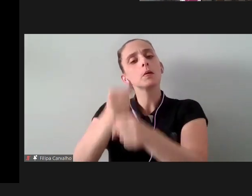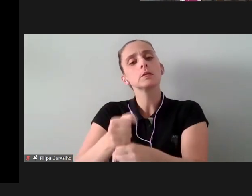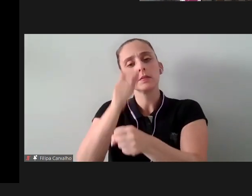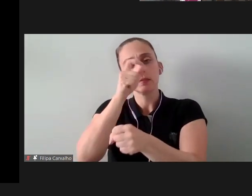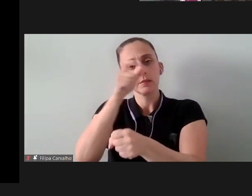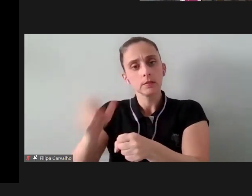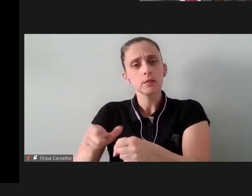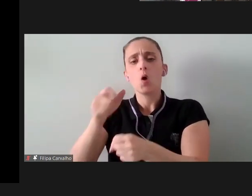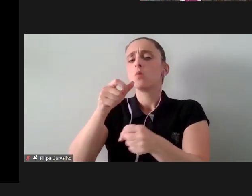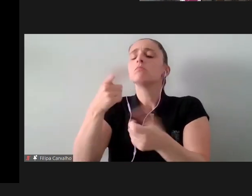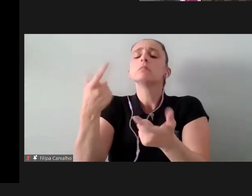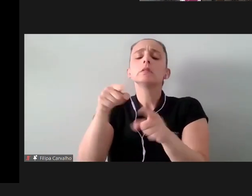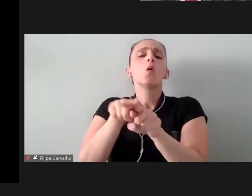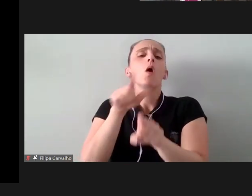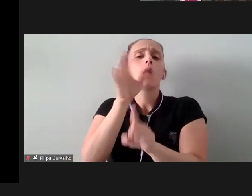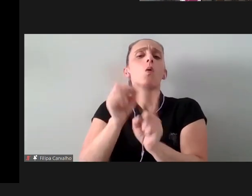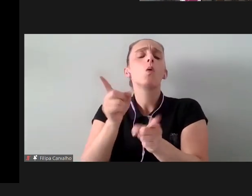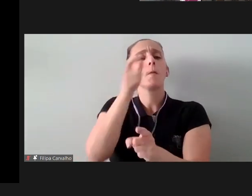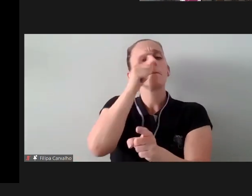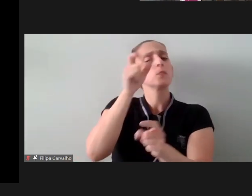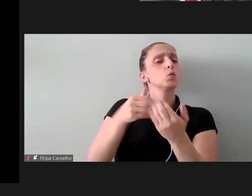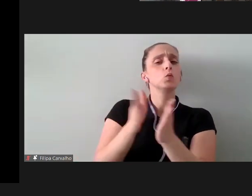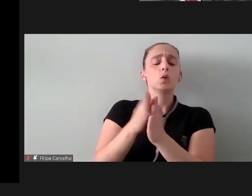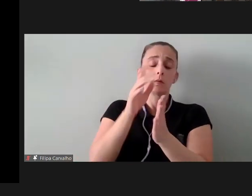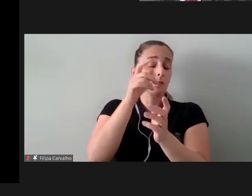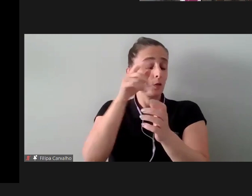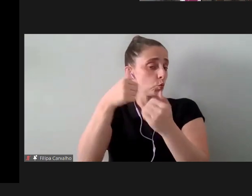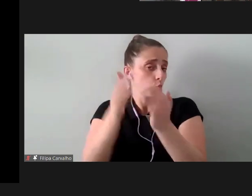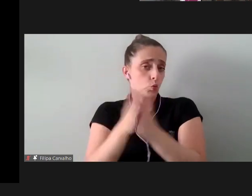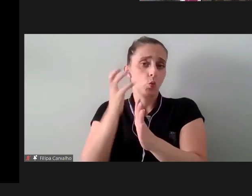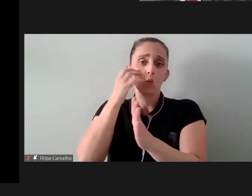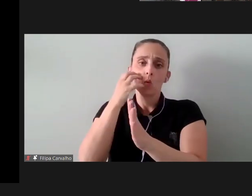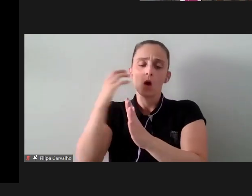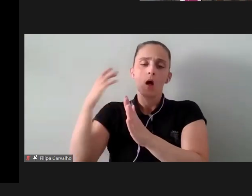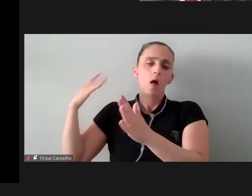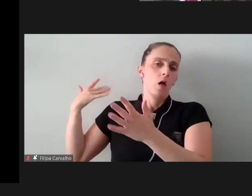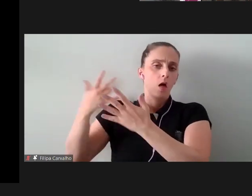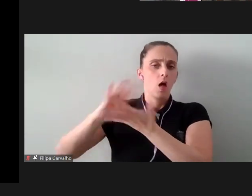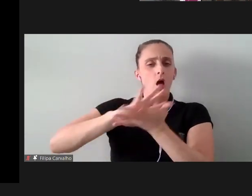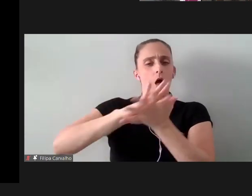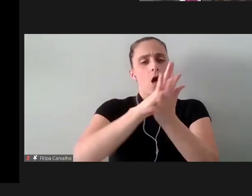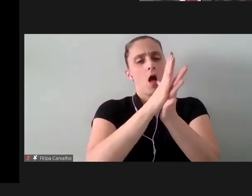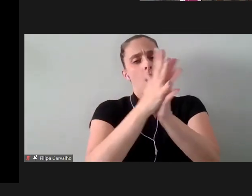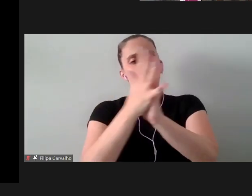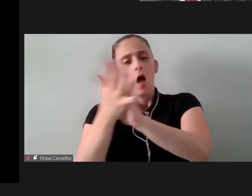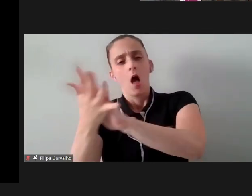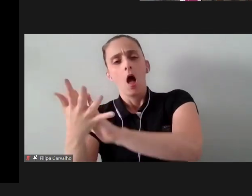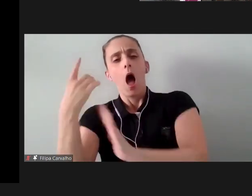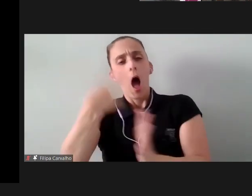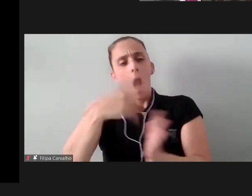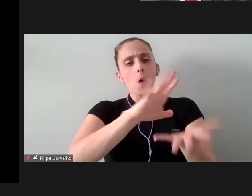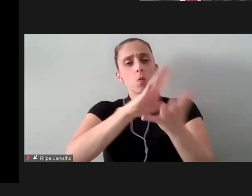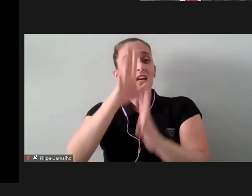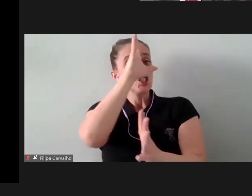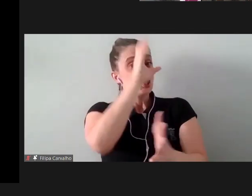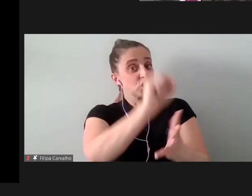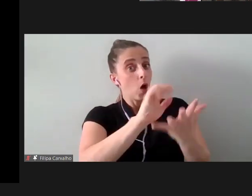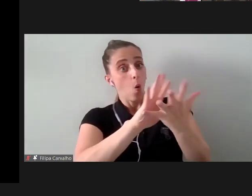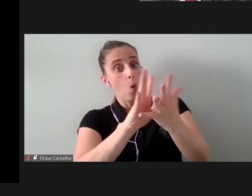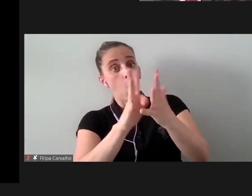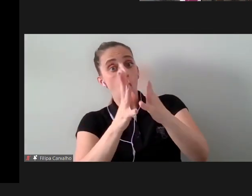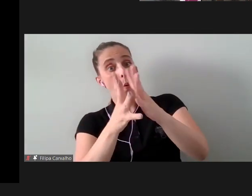toda a reforma que vem a acontecer em Angola e é o que se vem verificando, todo o processo de reforma de Estado acontecendo em